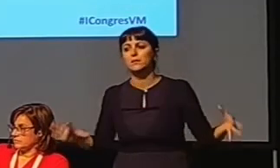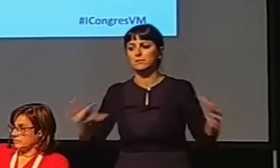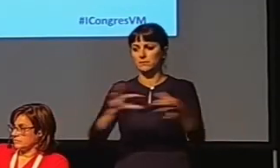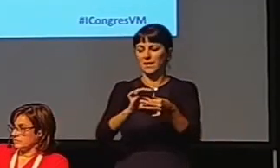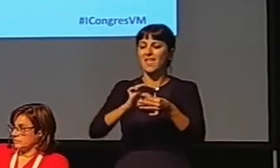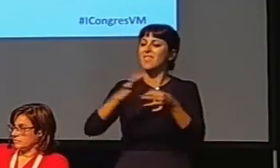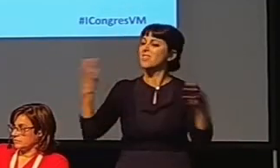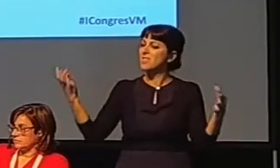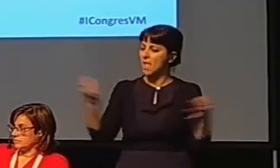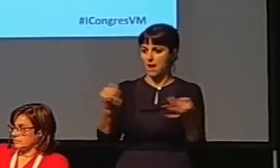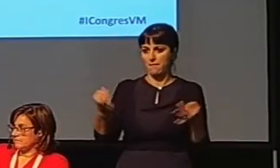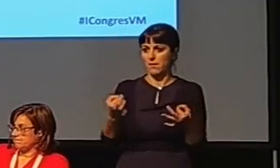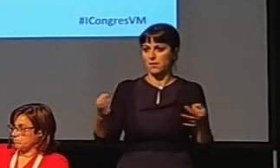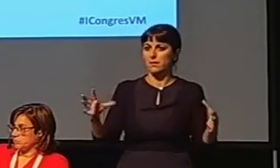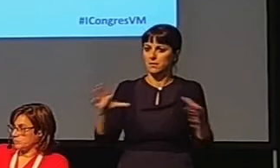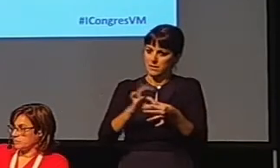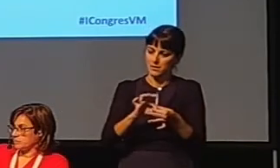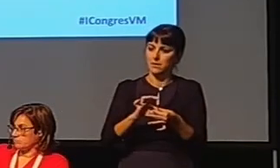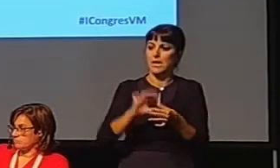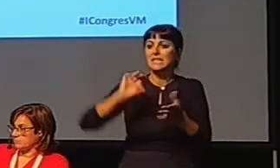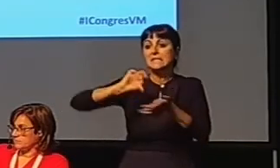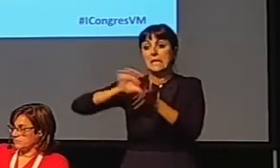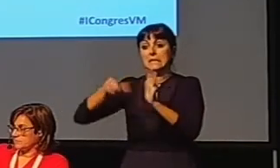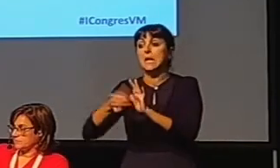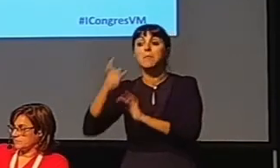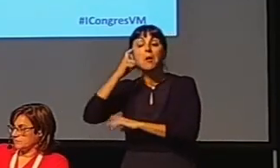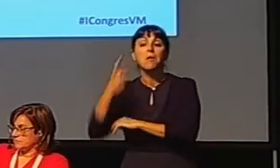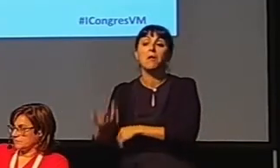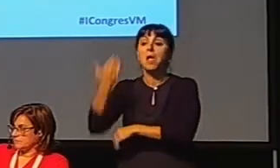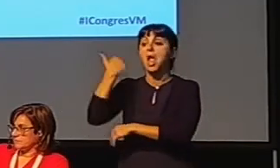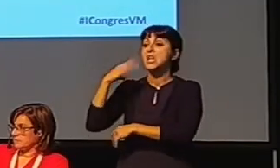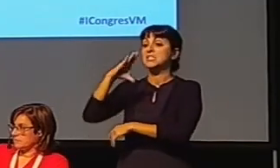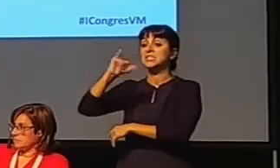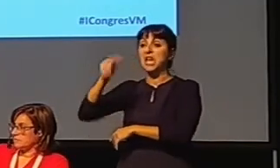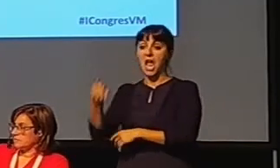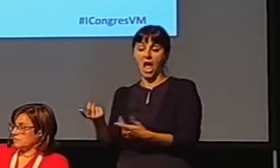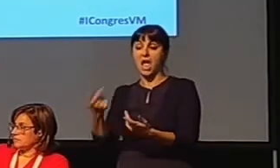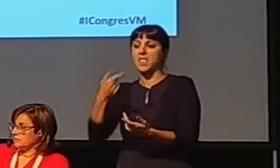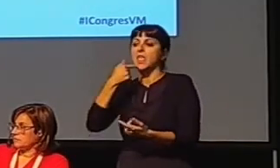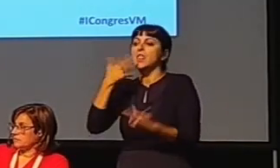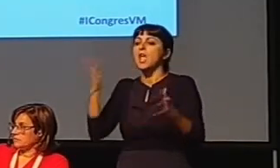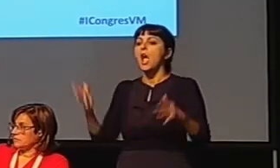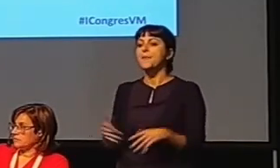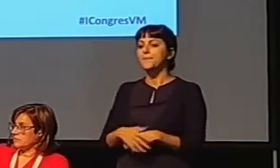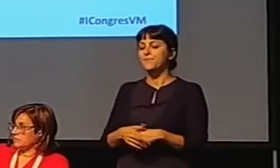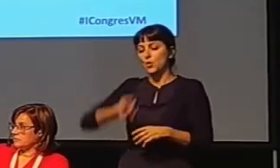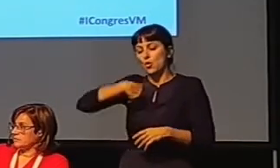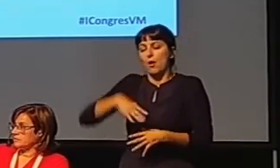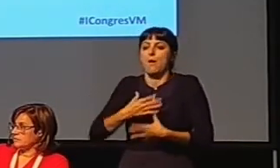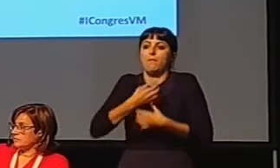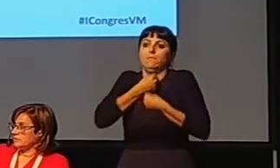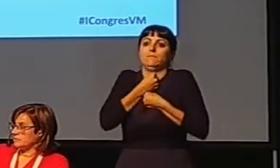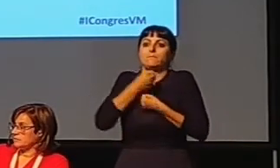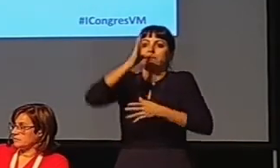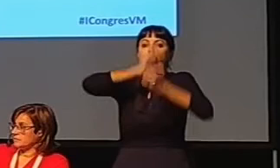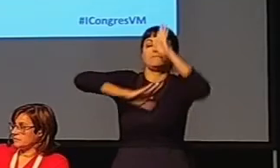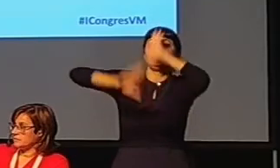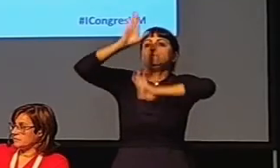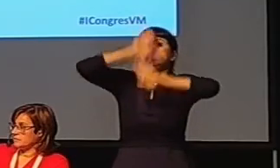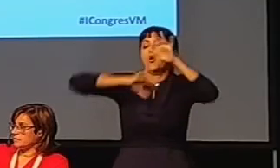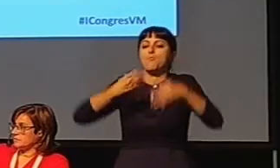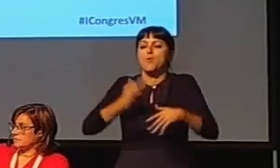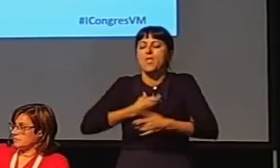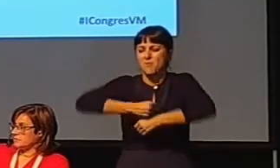obvio que no podemos tener un sistema en el que el otro día en el SIAT se estaba poniendo en evidencia, es como estamos ahogadas, los municipios